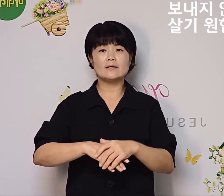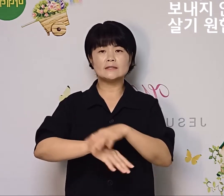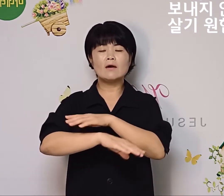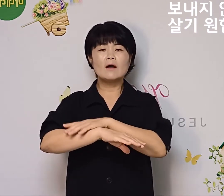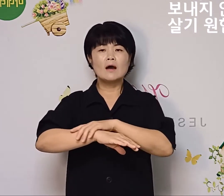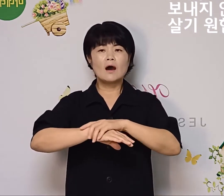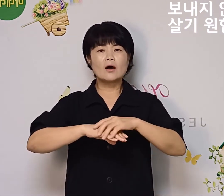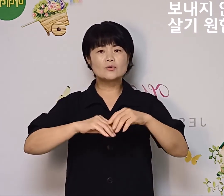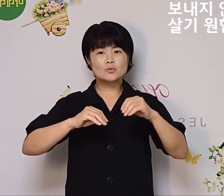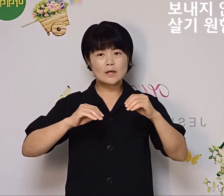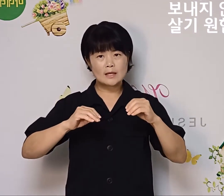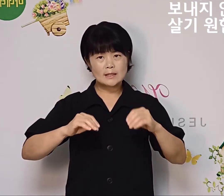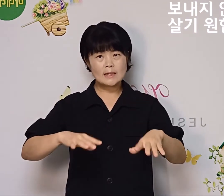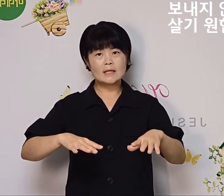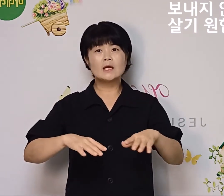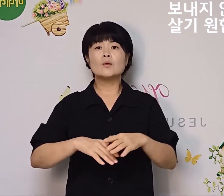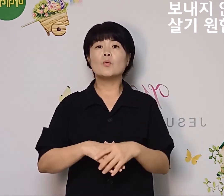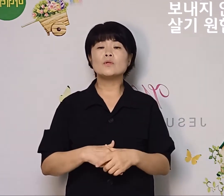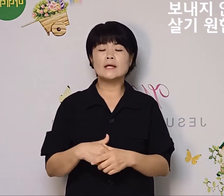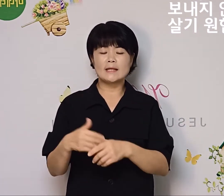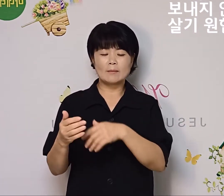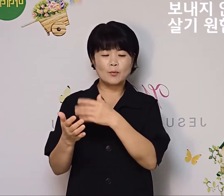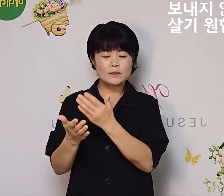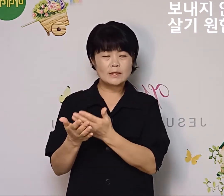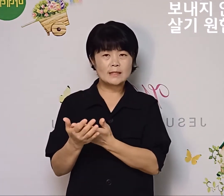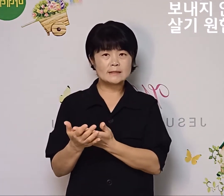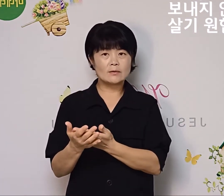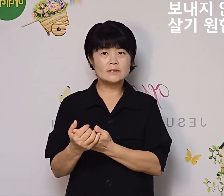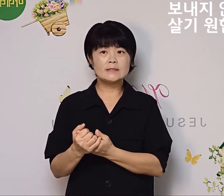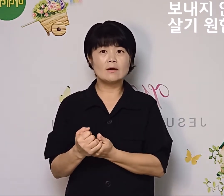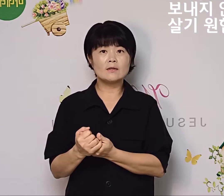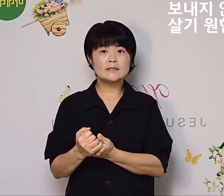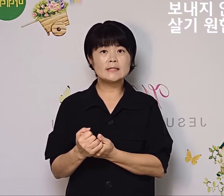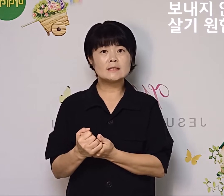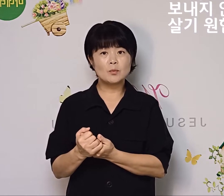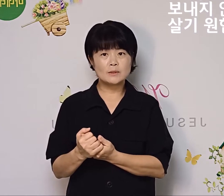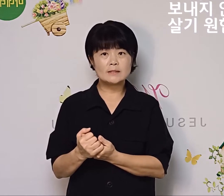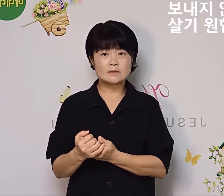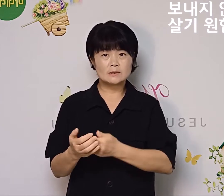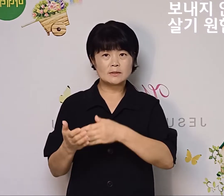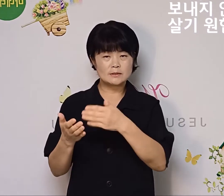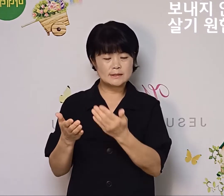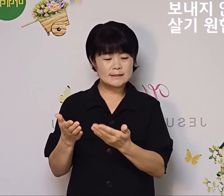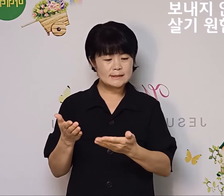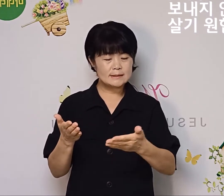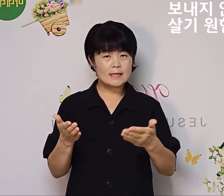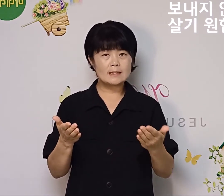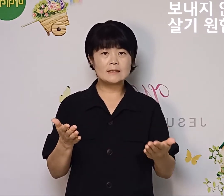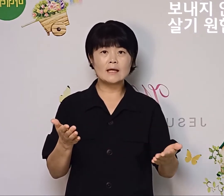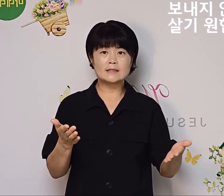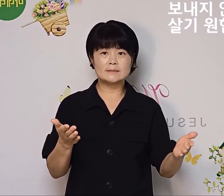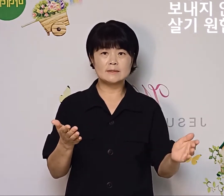그래서 헛되이 보내다는 거는 시간을 보내는 거지만 여기서 흐르다를 하겠습니다.